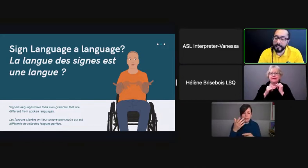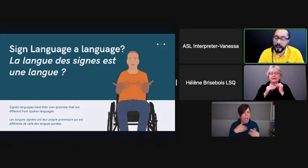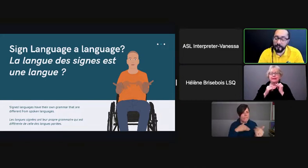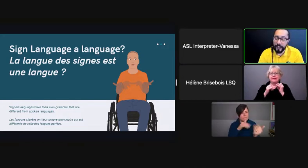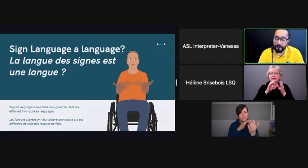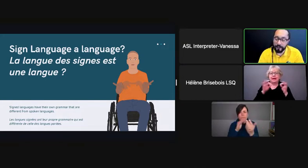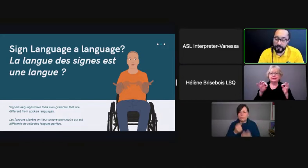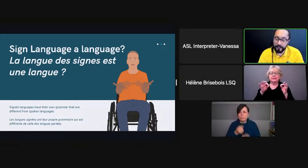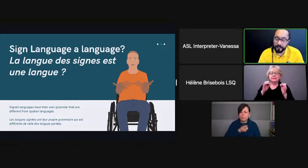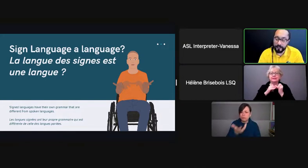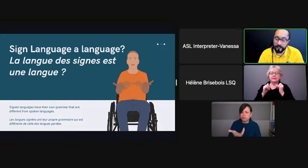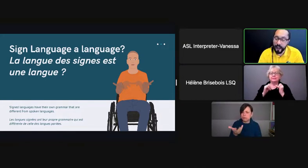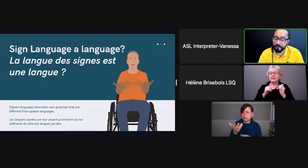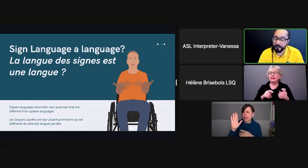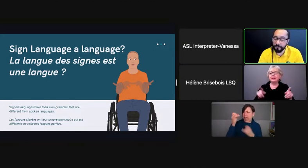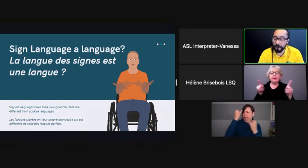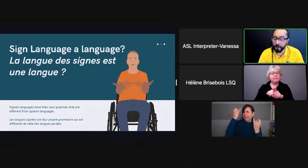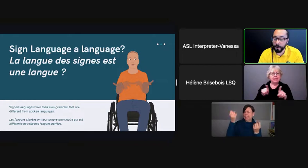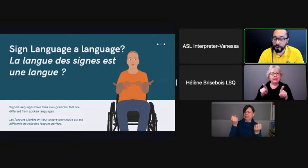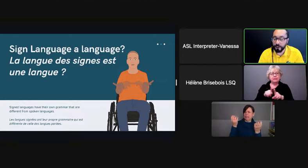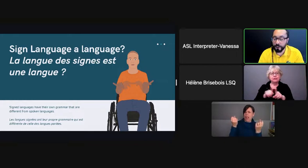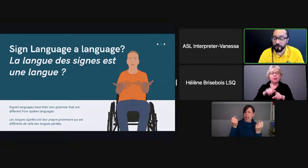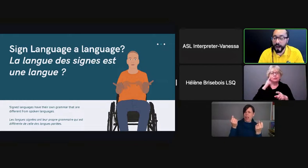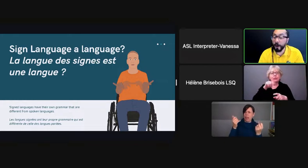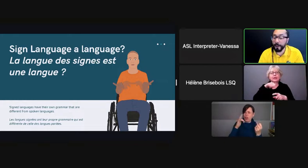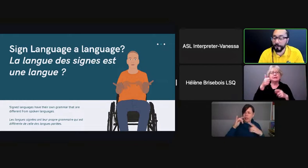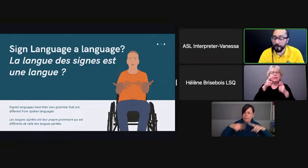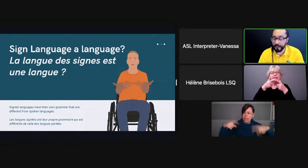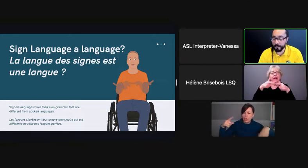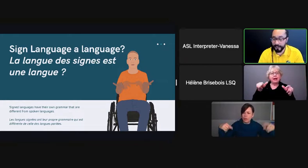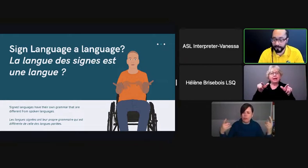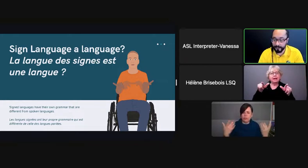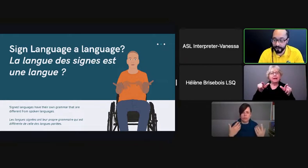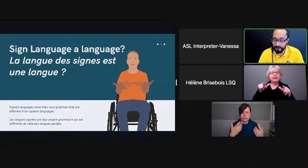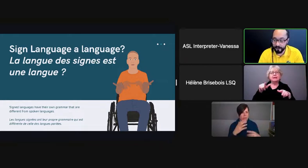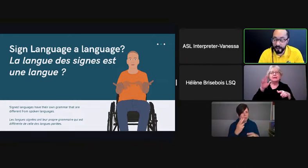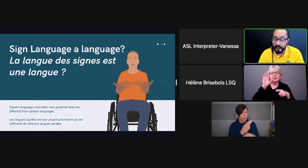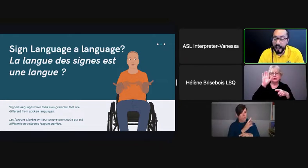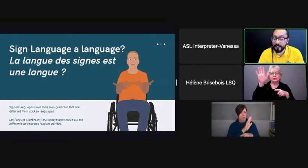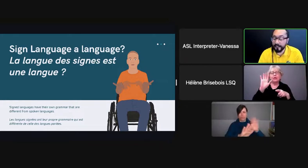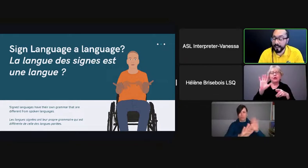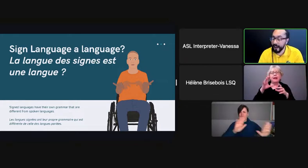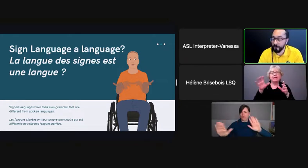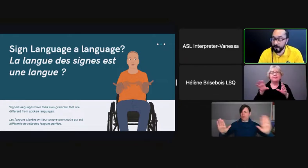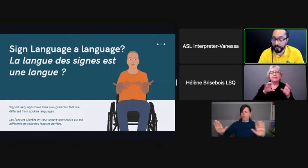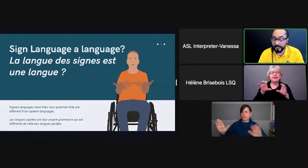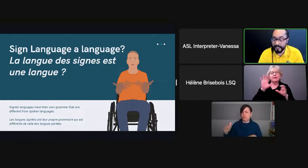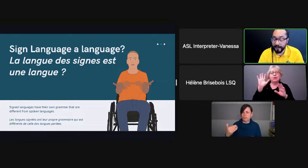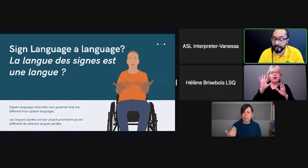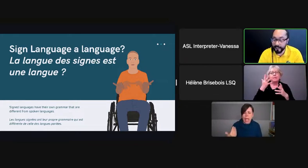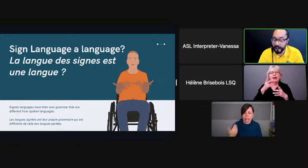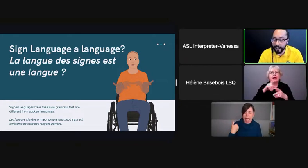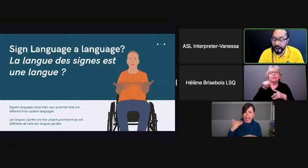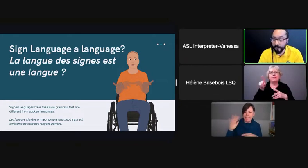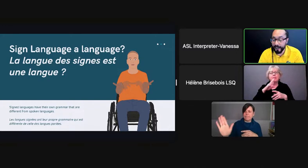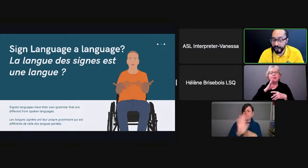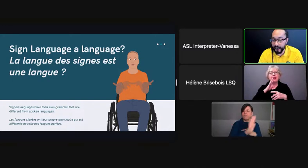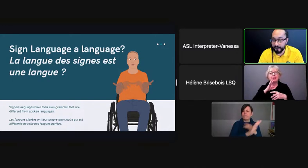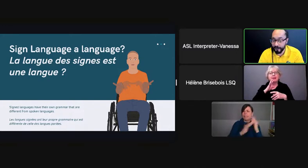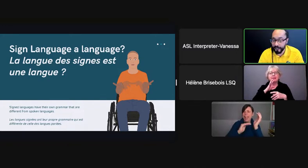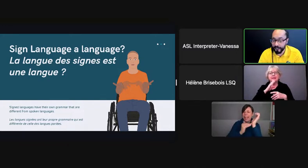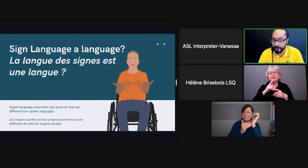C'est la même chose que pour d'autres langues. Ils ont d'autres approches sur la façon dont les gens s'expriment. C'est la